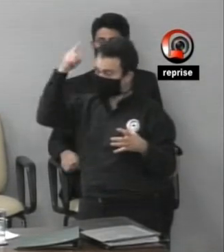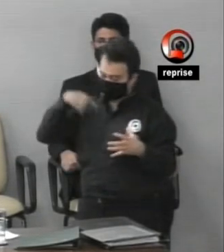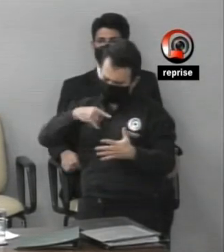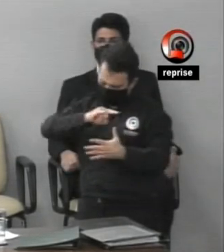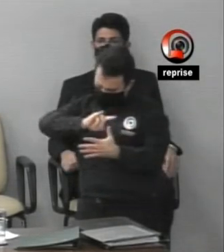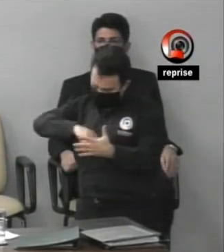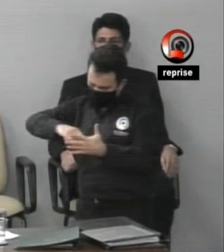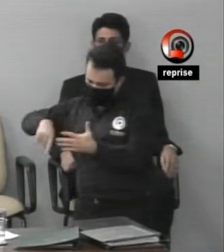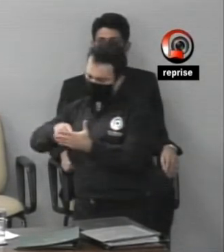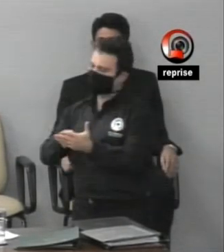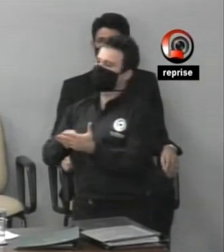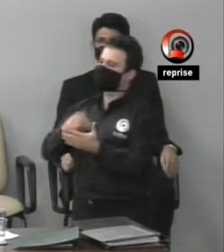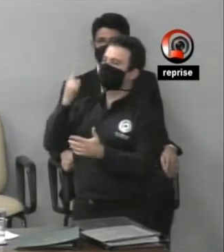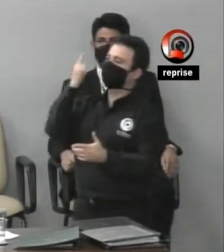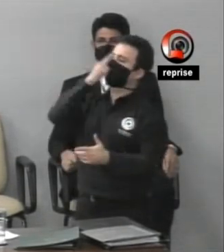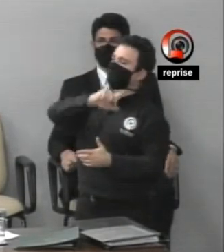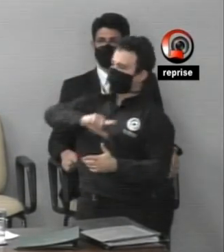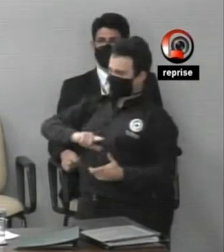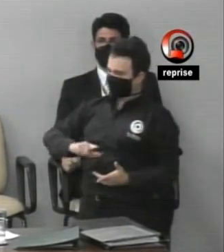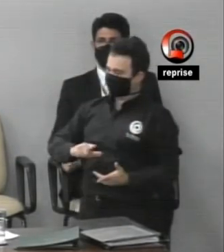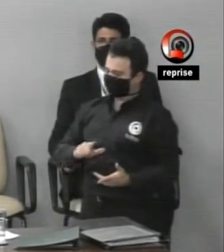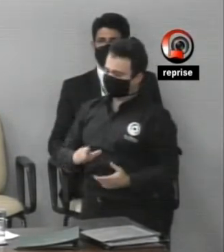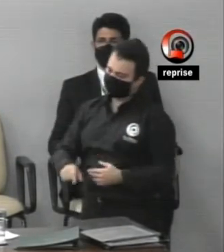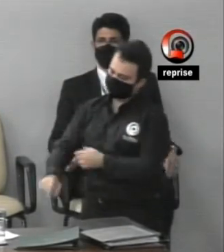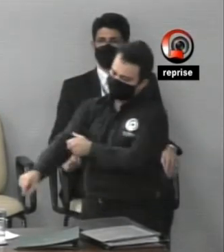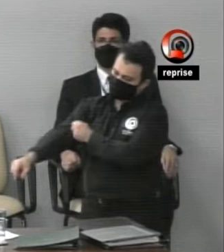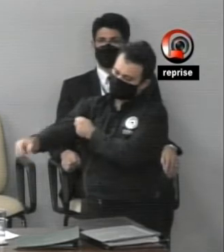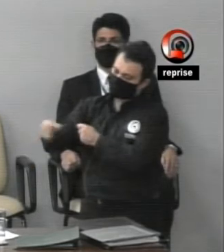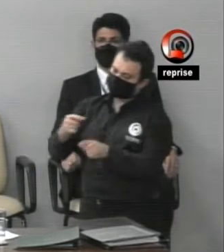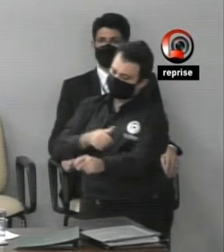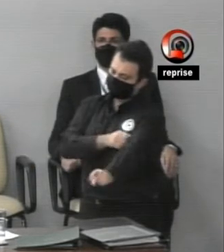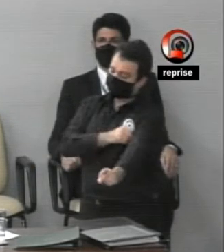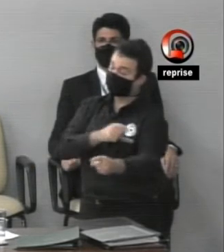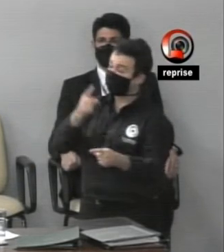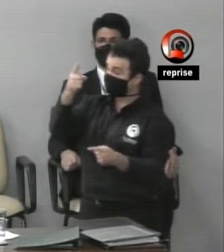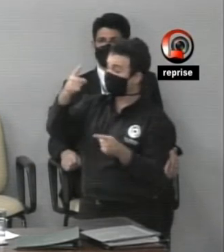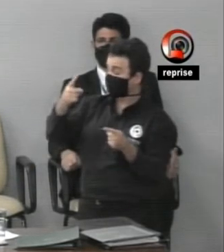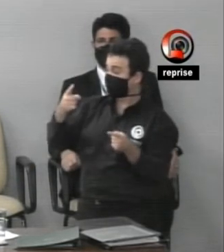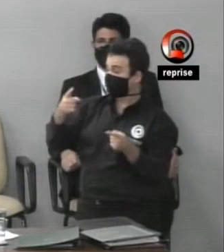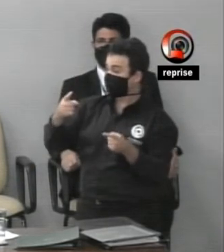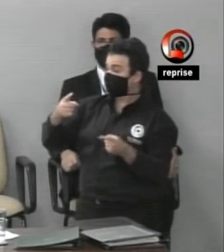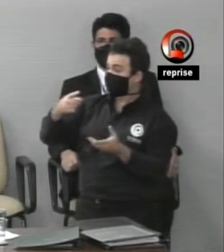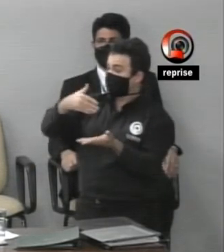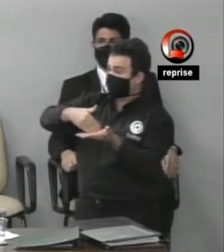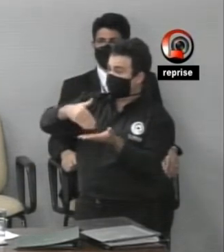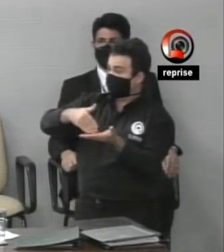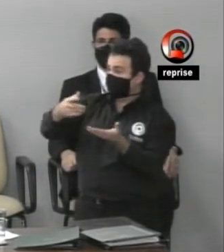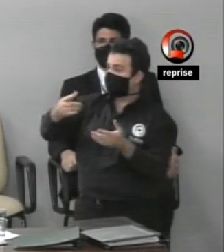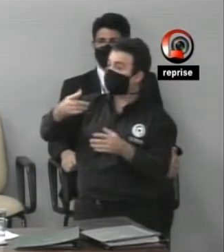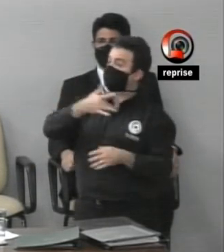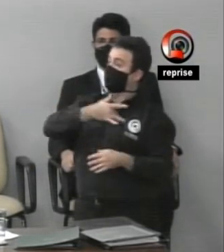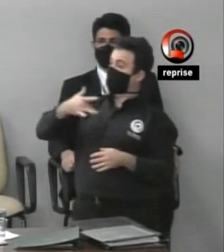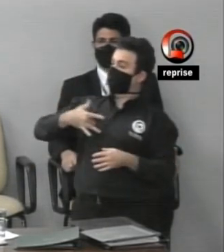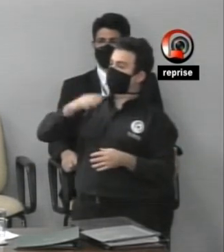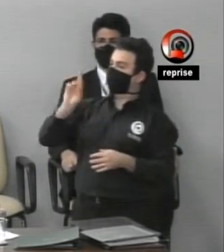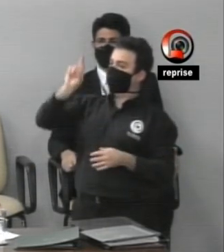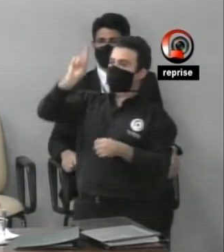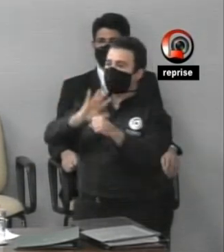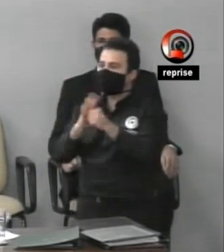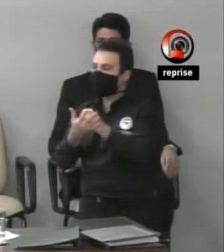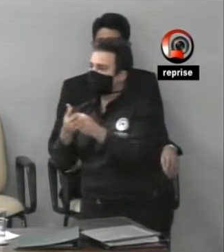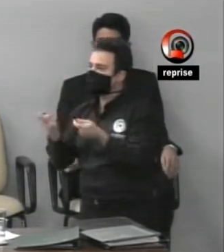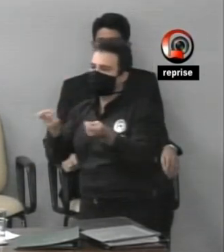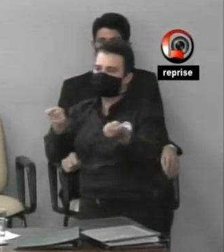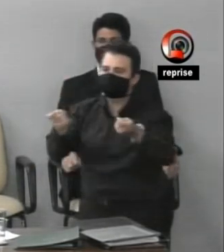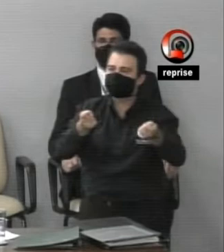grupo e junto com a Secretaria da Saúde, pelo Comitê de Enfrentamento ao Covid. Bem, aí